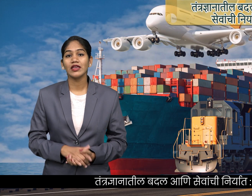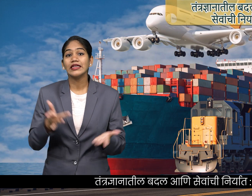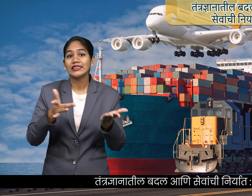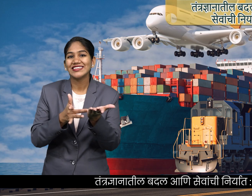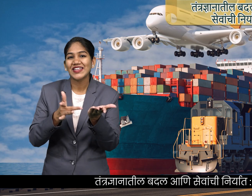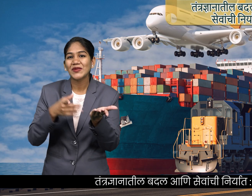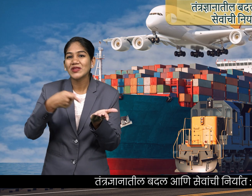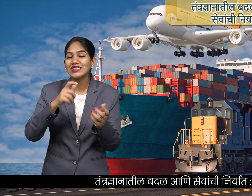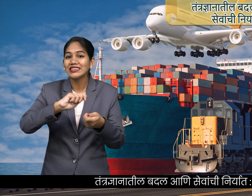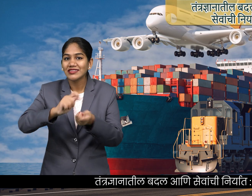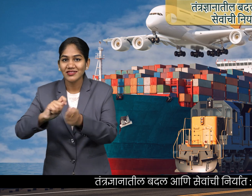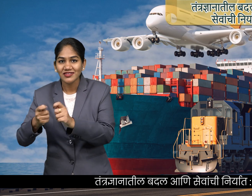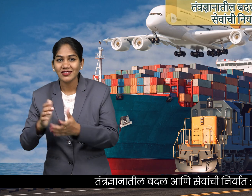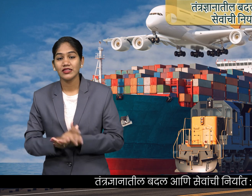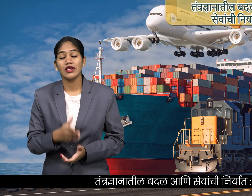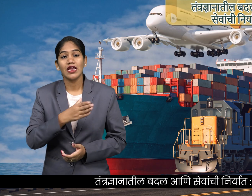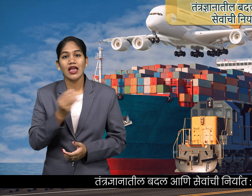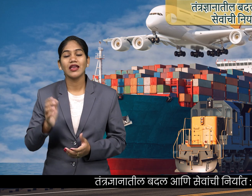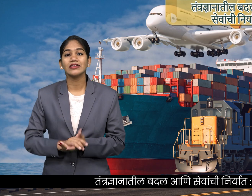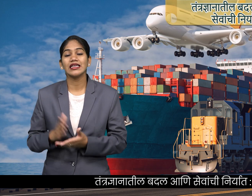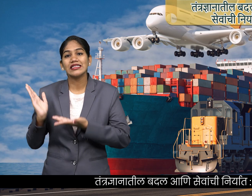तंत्रज्ञानातील बदल आणि सेवांची निर्यात.